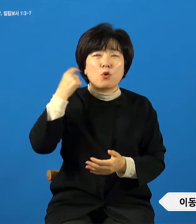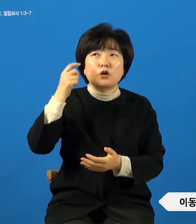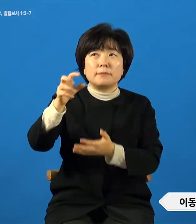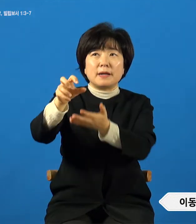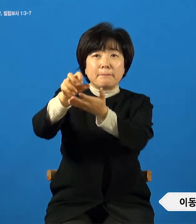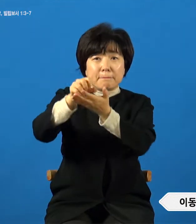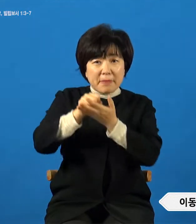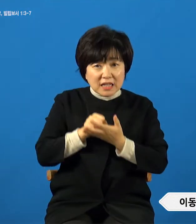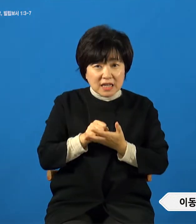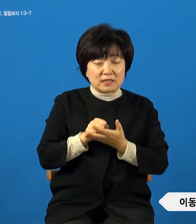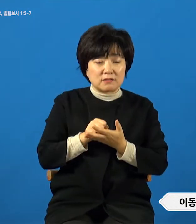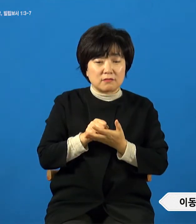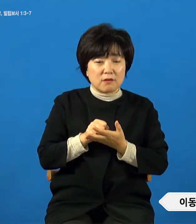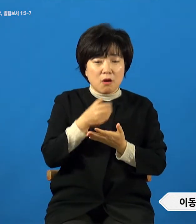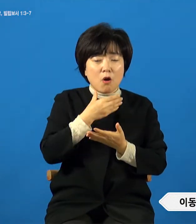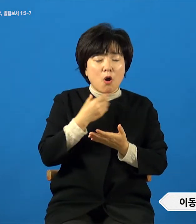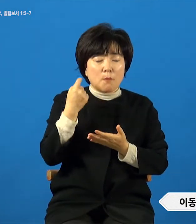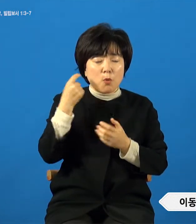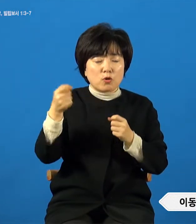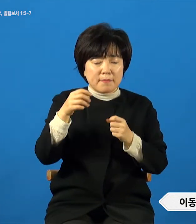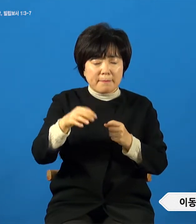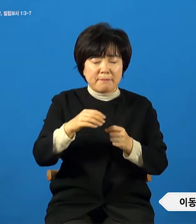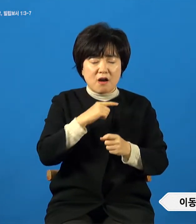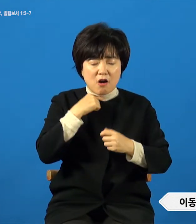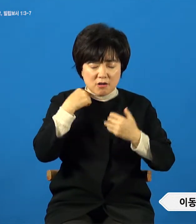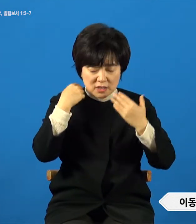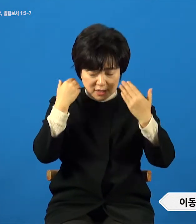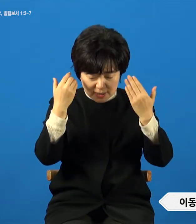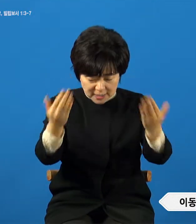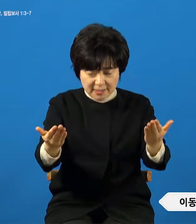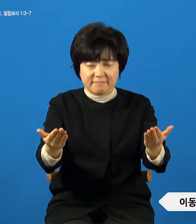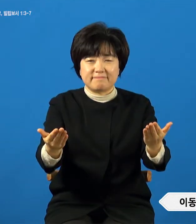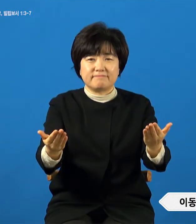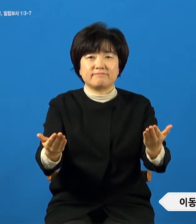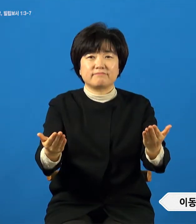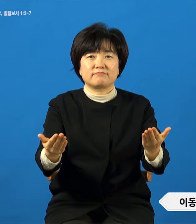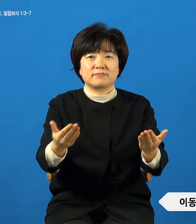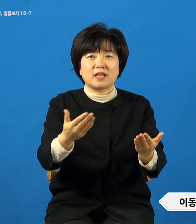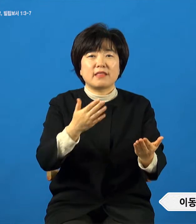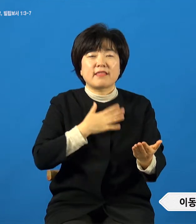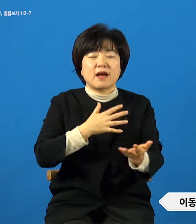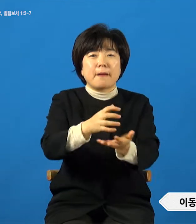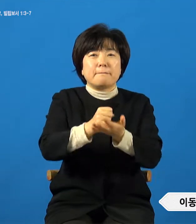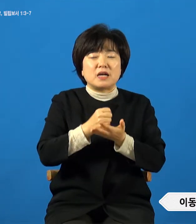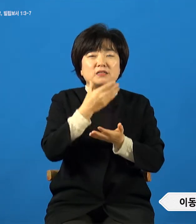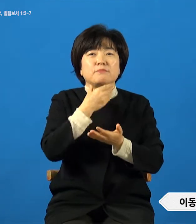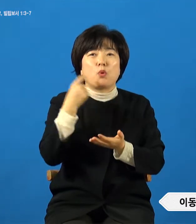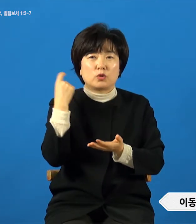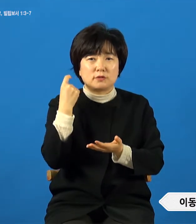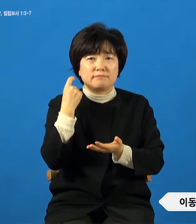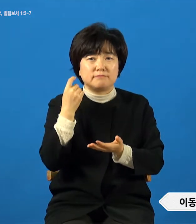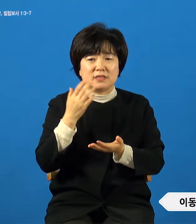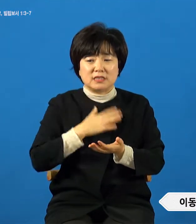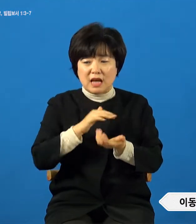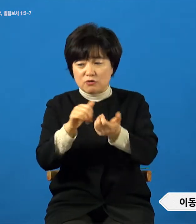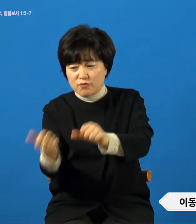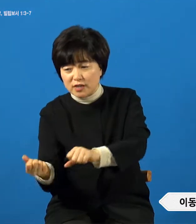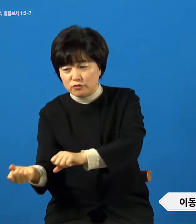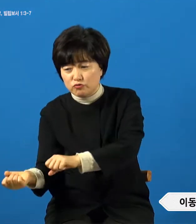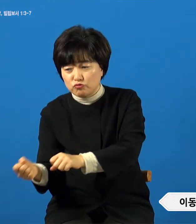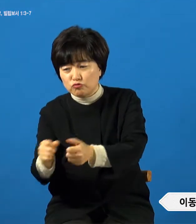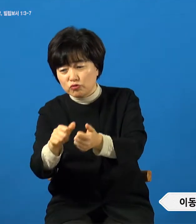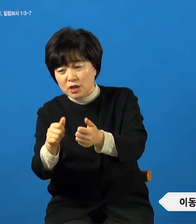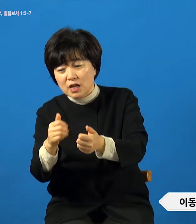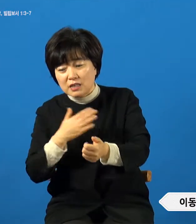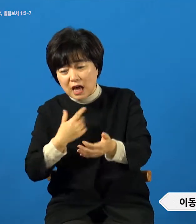것만 갖고 안 돼요. 복음 앞에 헌신하기 시작하면. 내가 받아들인 복음, 나를 위해 죽으시고 다시 사신 예수